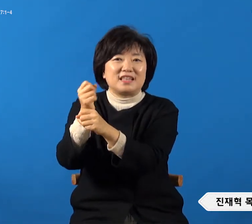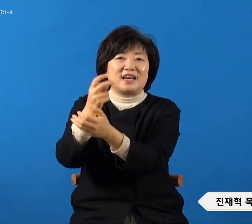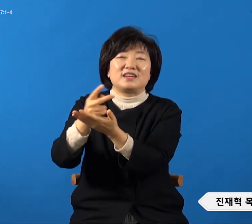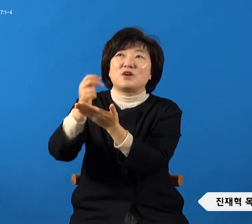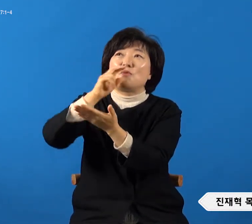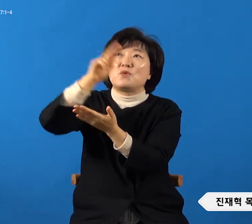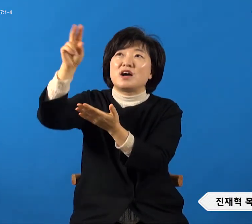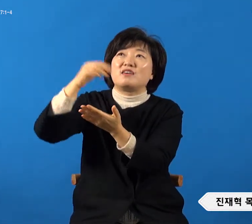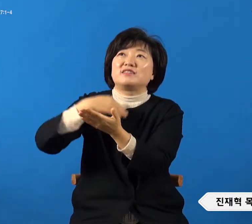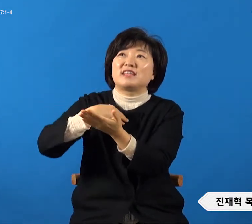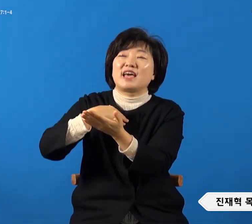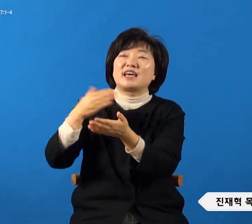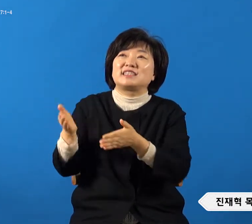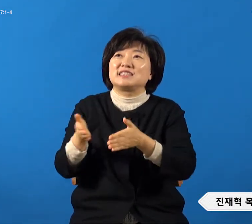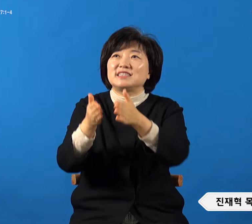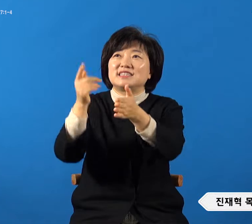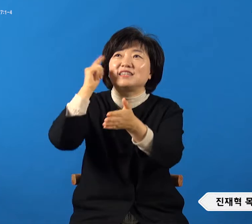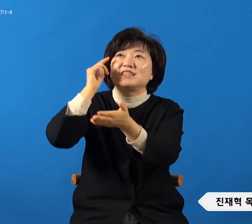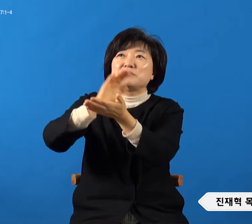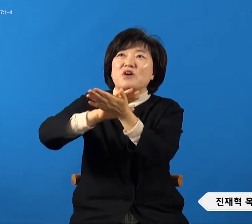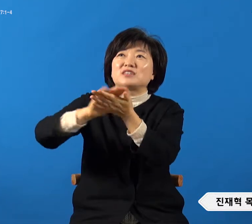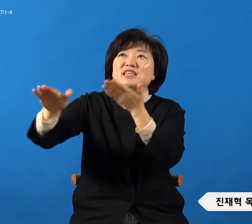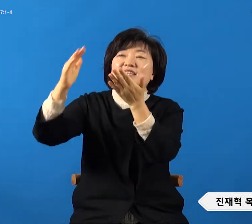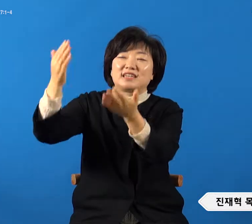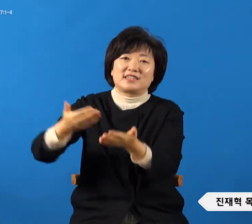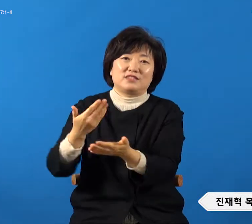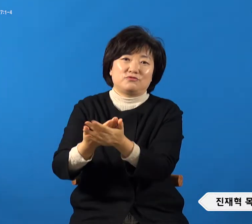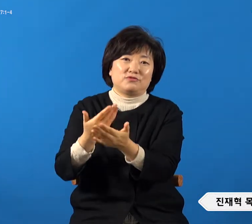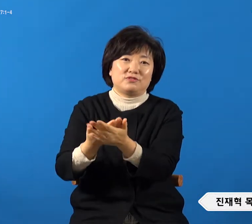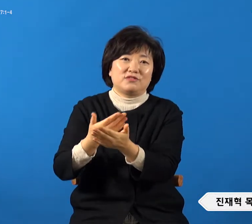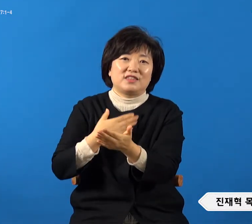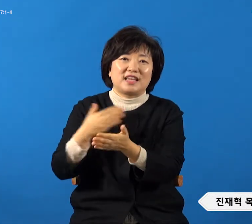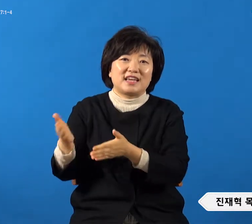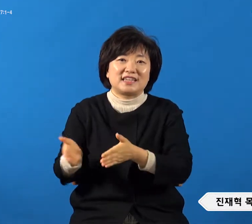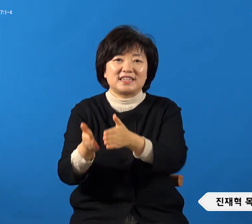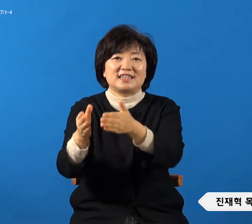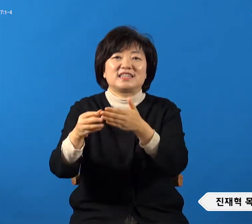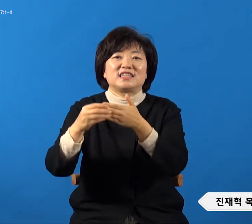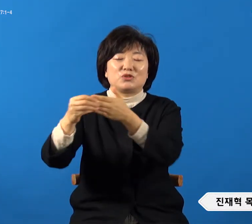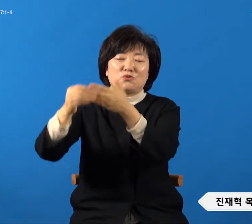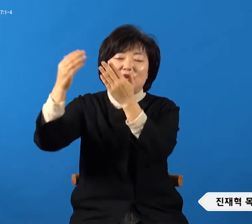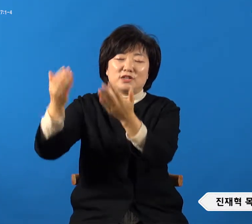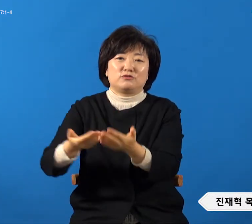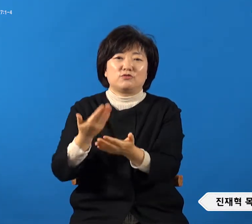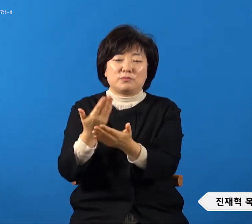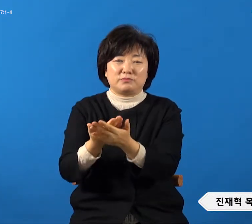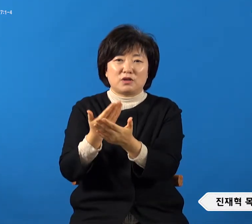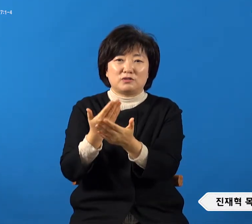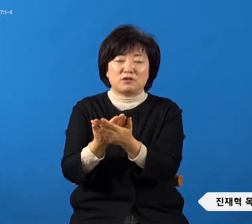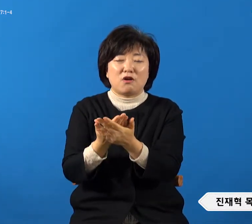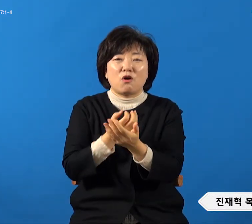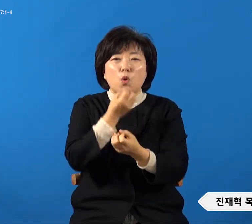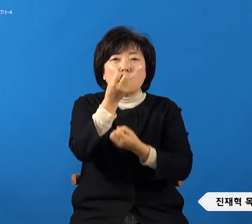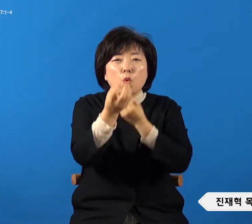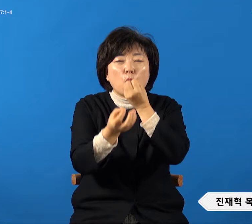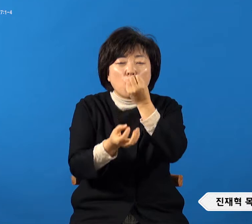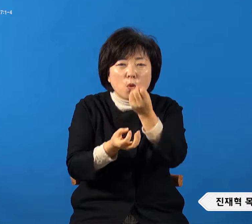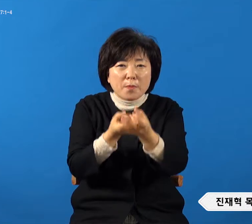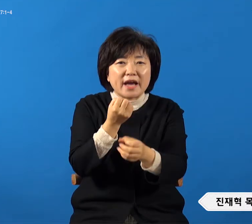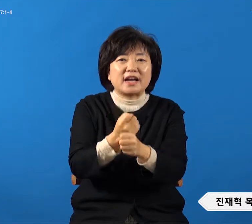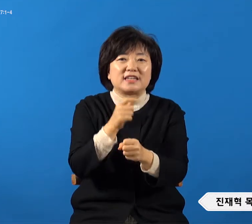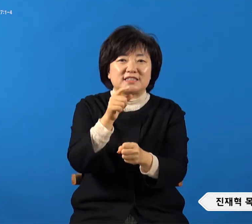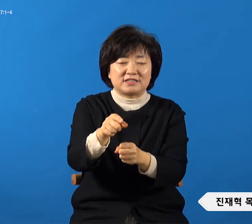길을 순탄하게 하시며 하나님 나의 길을 인도해 주소서. 이 고백이 나올 수 있는 것,